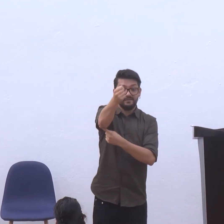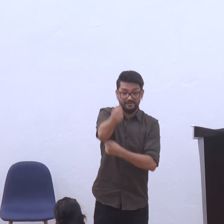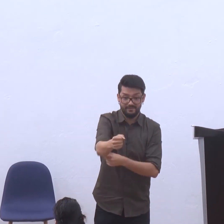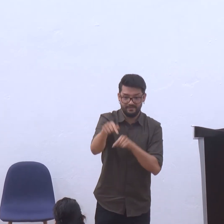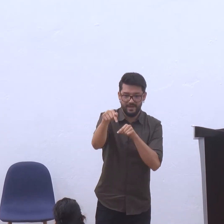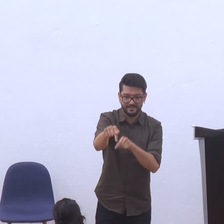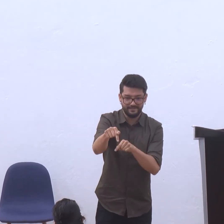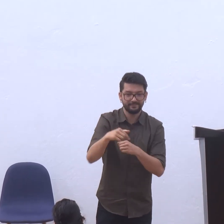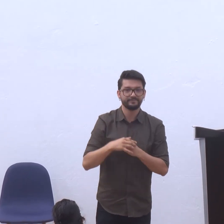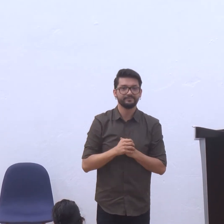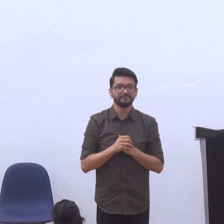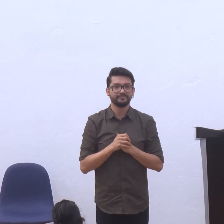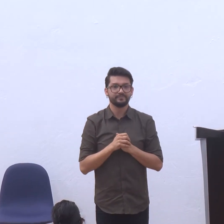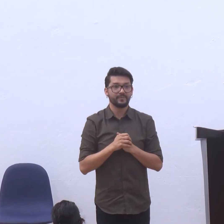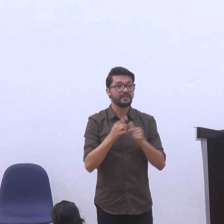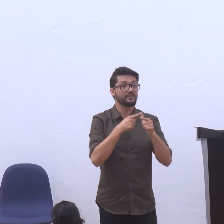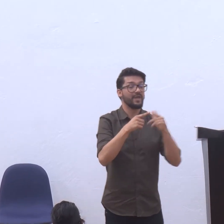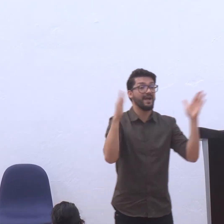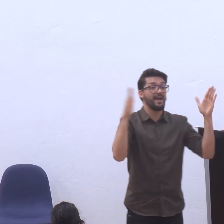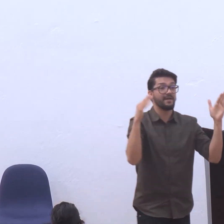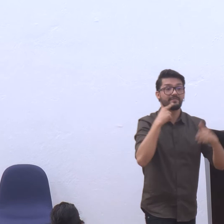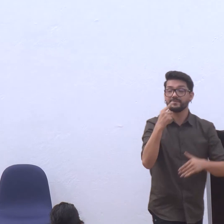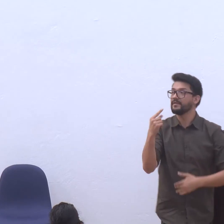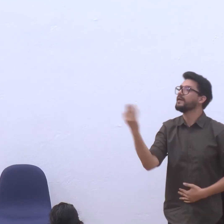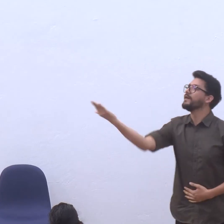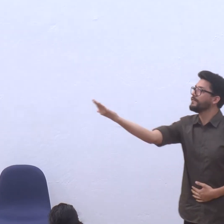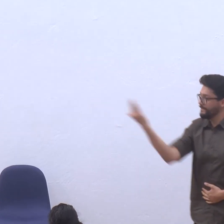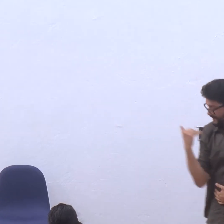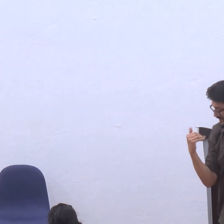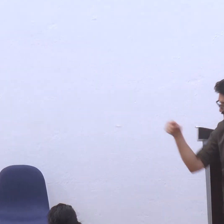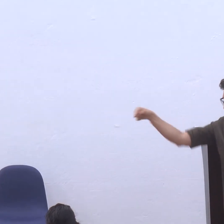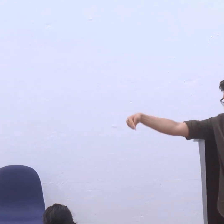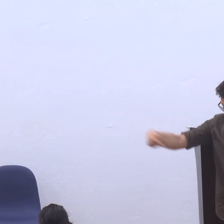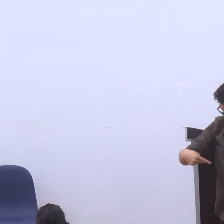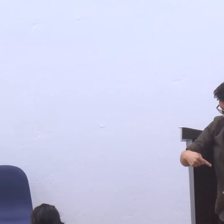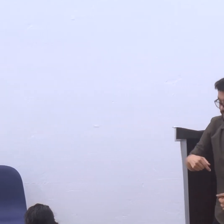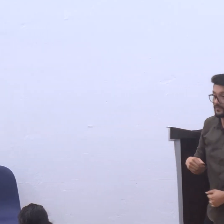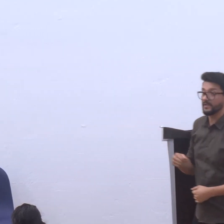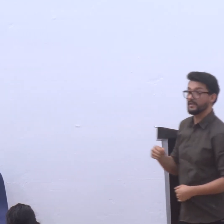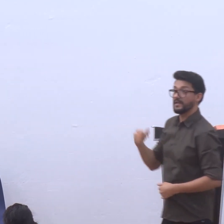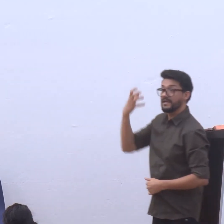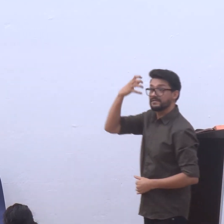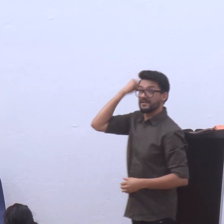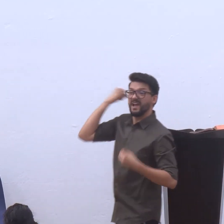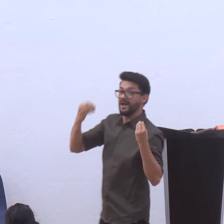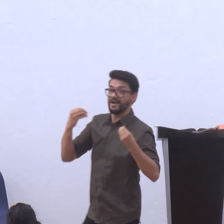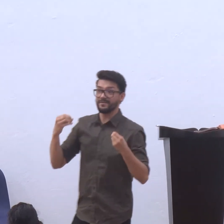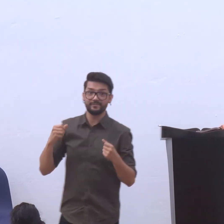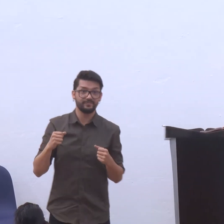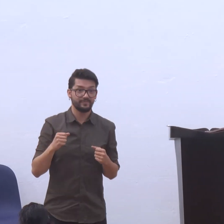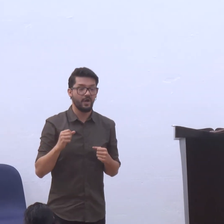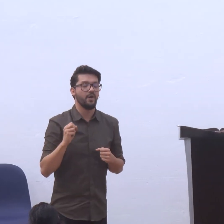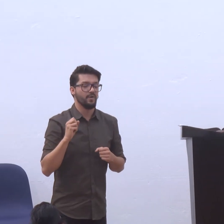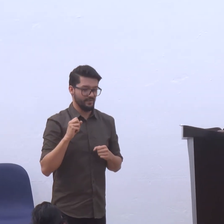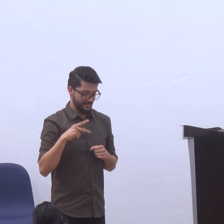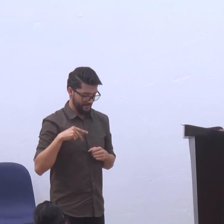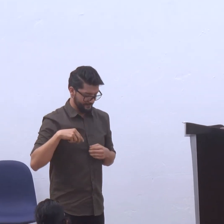después de medir los 1000 codos, el ángel nuevamente le dice, cruza. Así que Ezequiel, ¿qué hace?